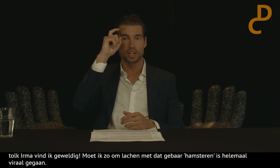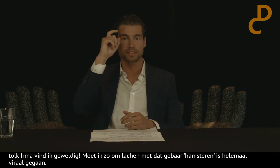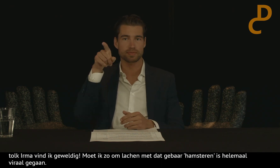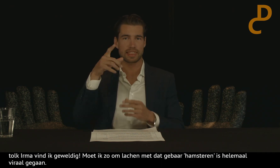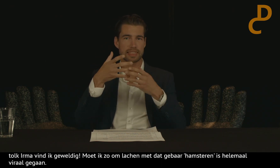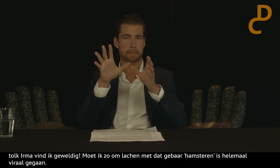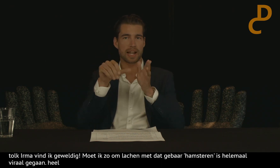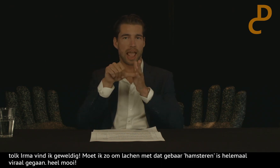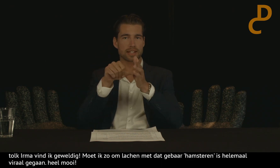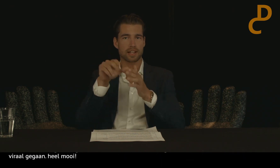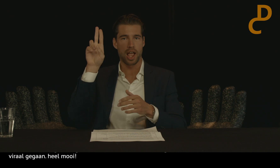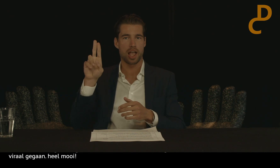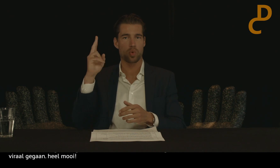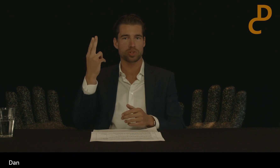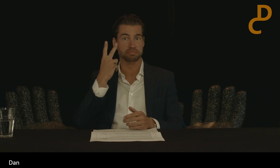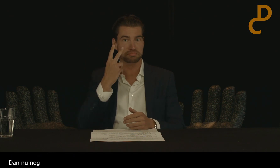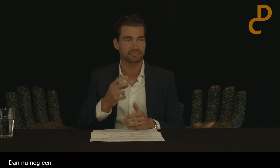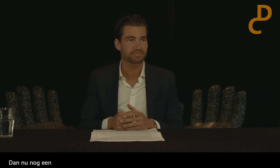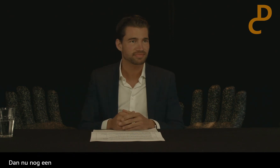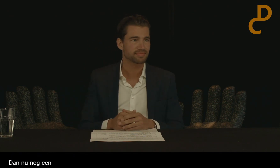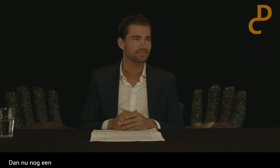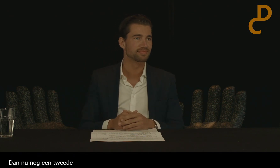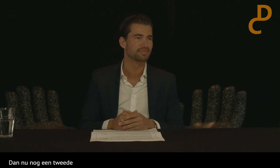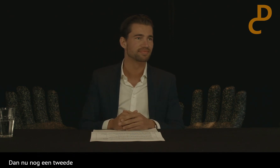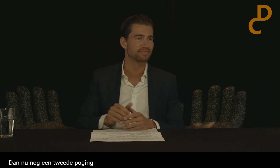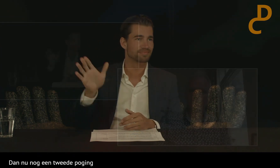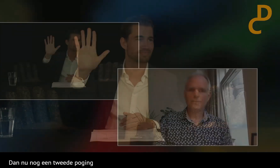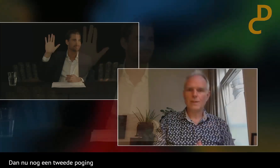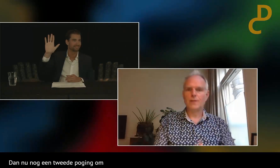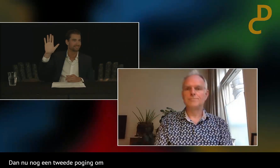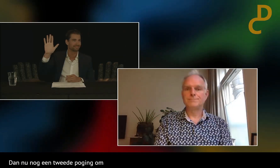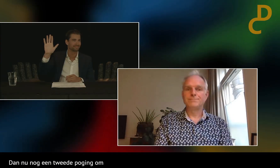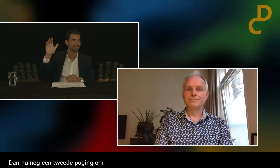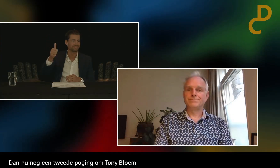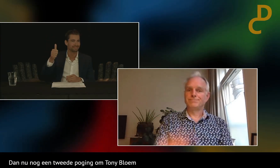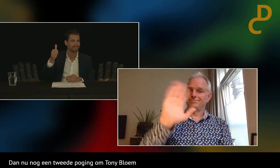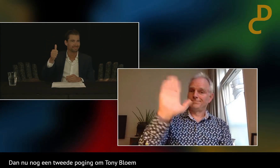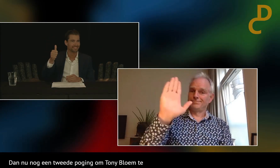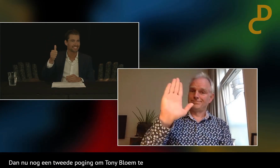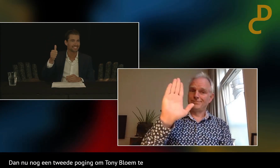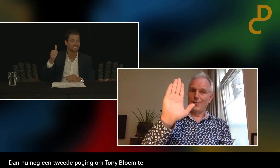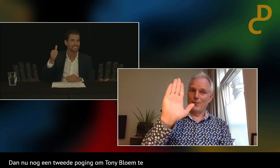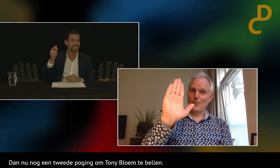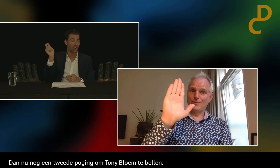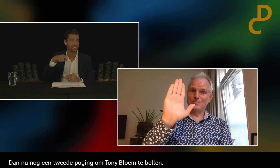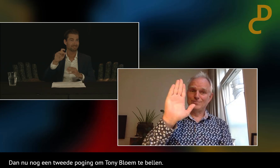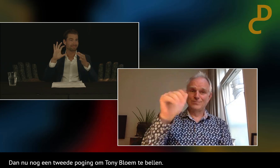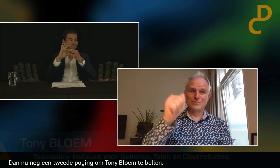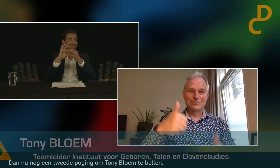Dan gaan we nu nog een tweede poging doen om Tony Bloem te bellen. Teamleider op de Hogeschool Utrecht. Hallo. Hallo. Hi.